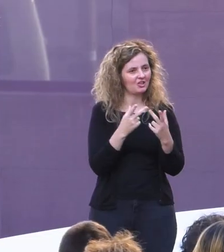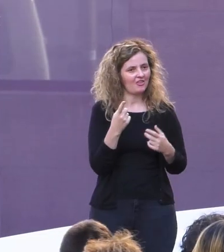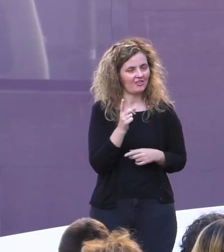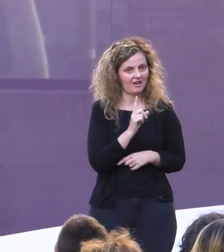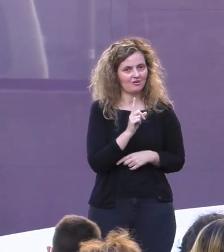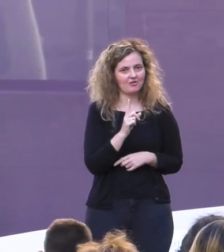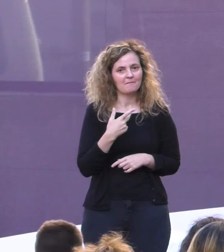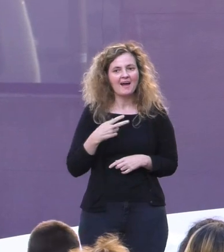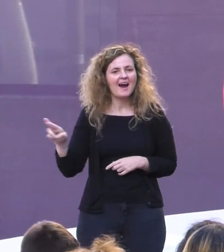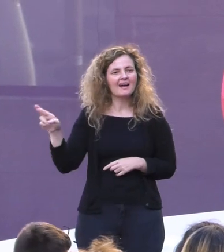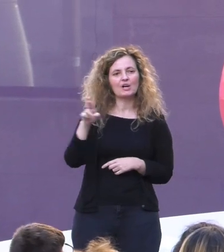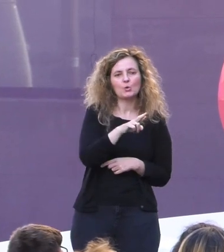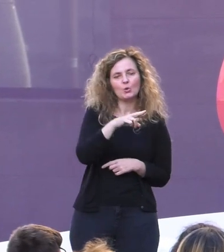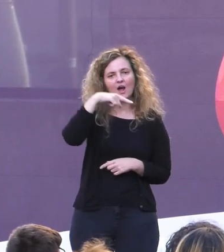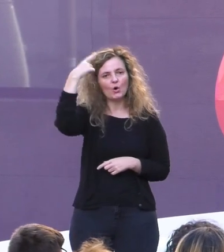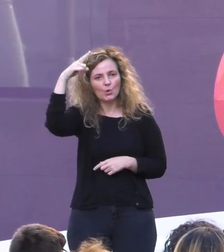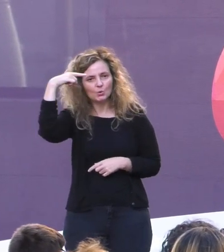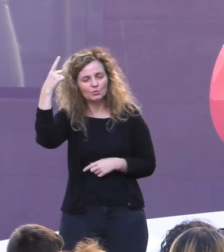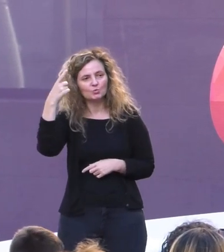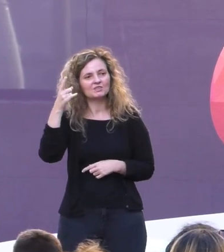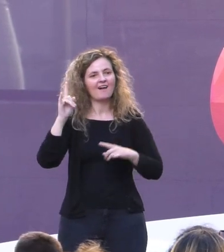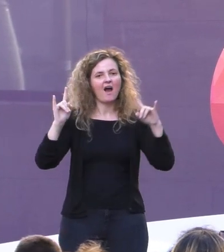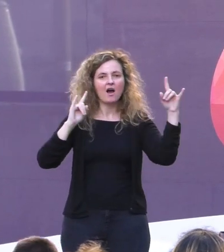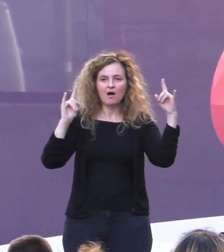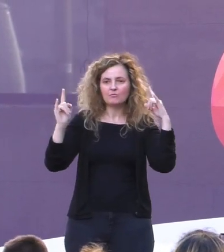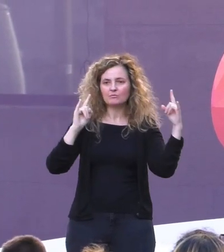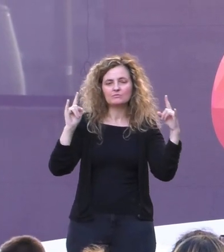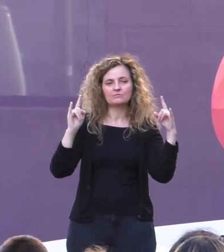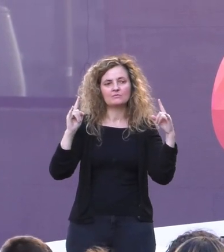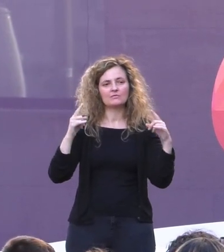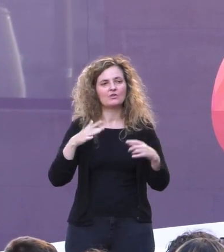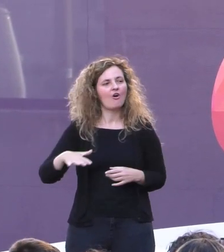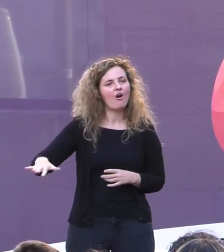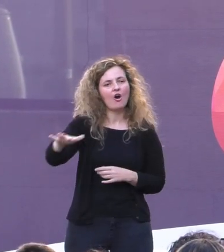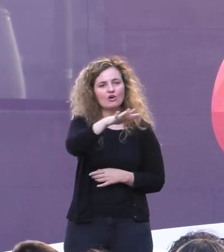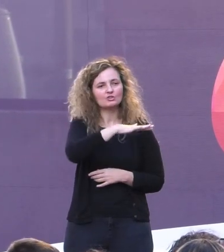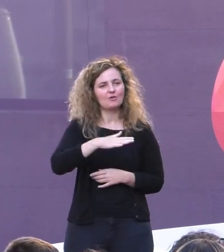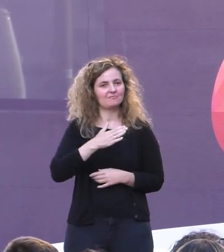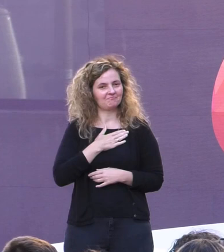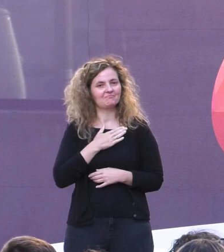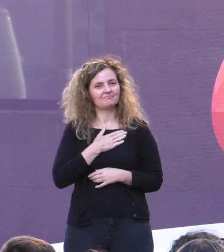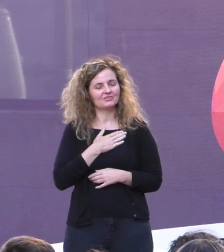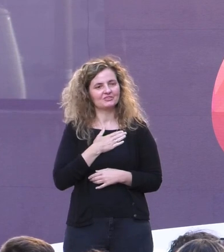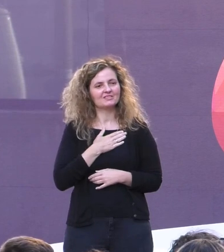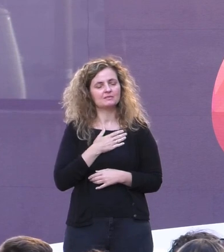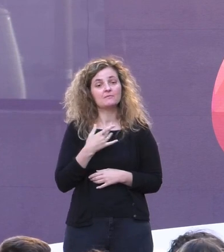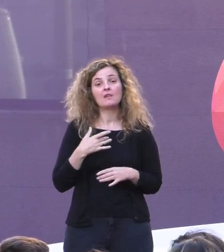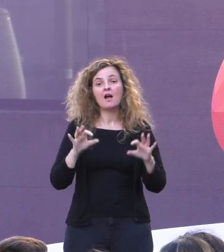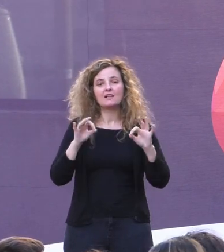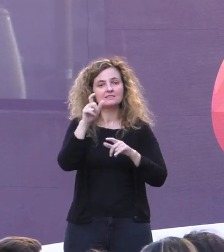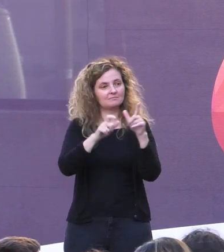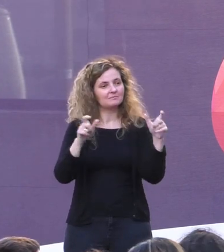Así que recuperamos a cultura, a música, o espacio que é noso, que é